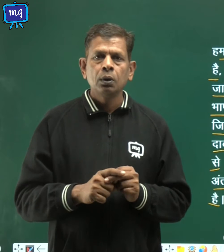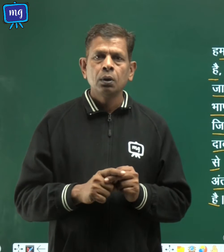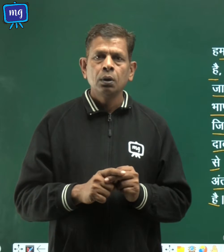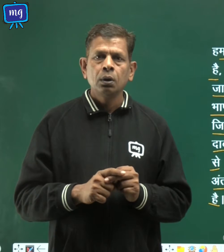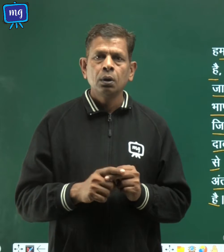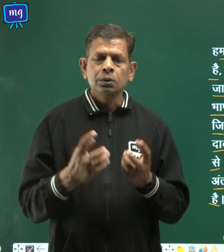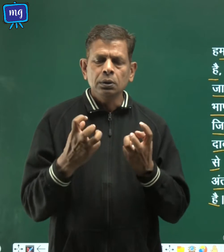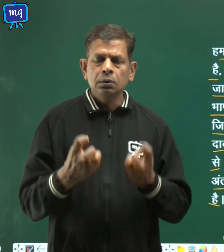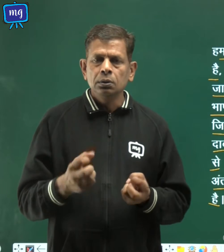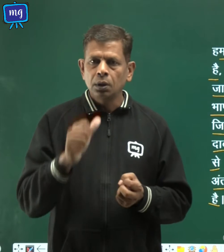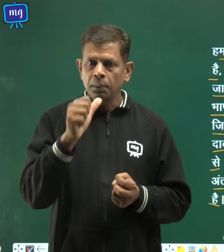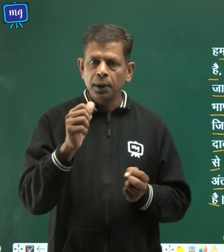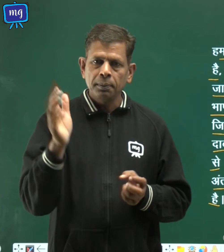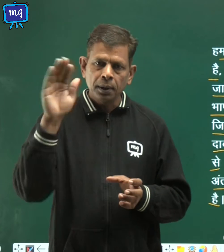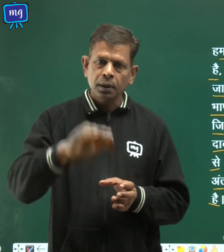ठंडे पानी में रखा